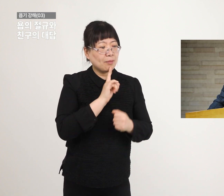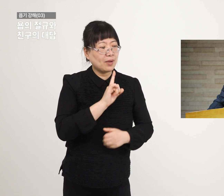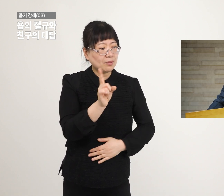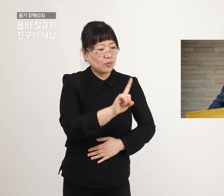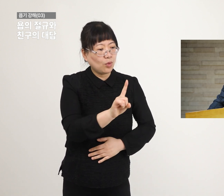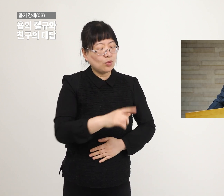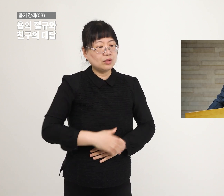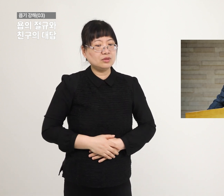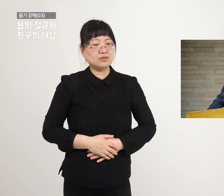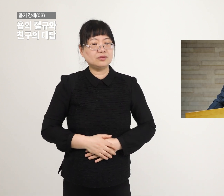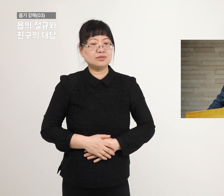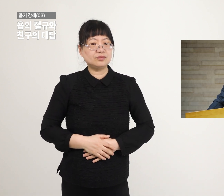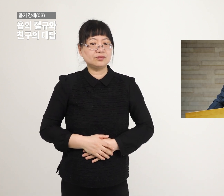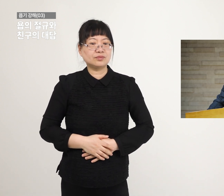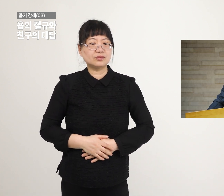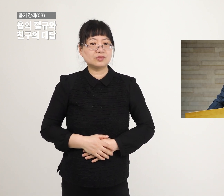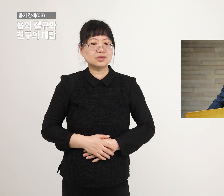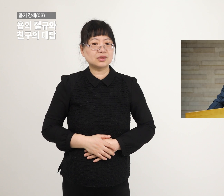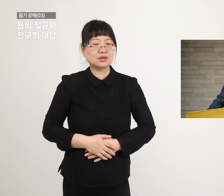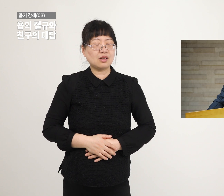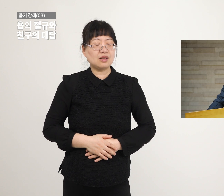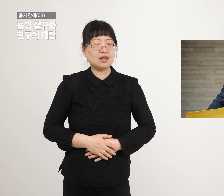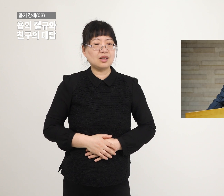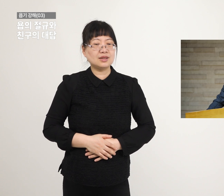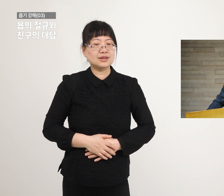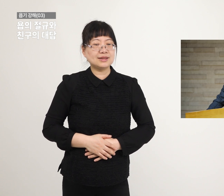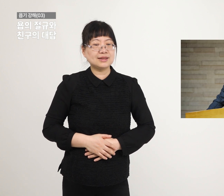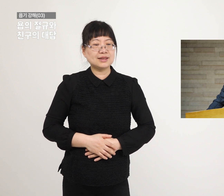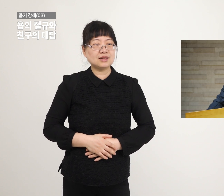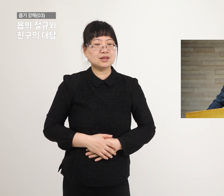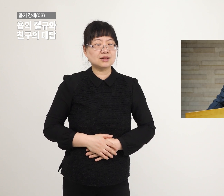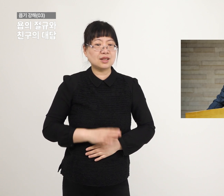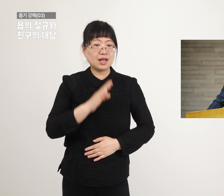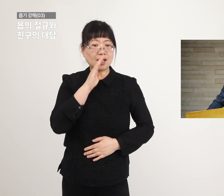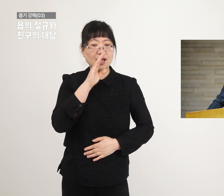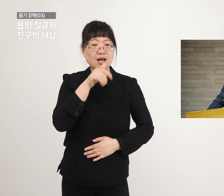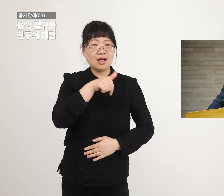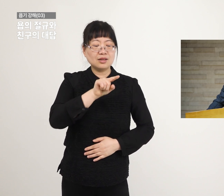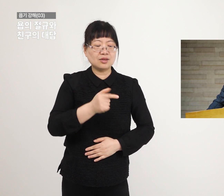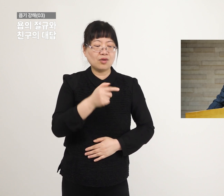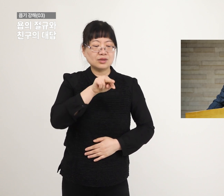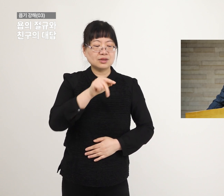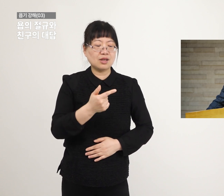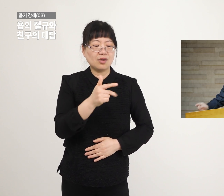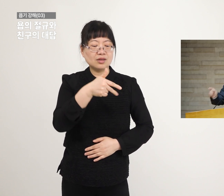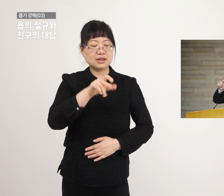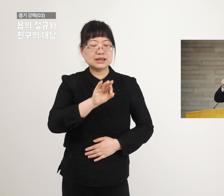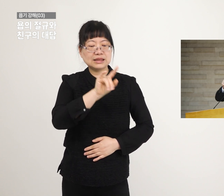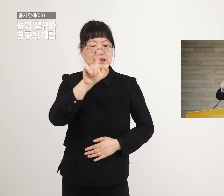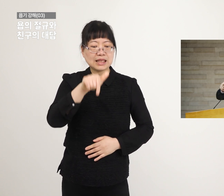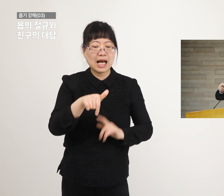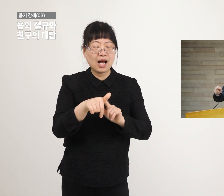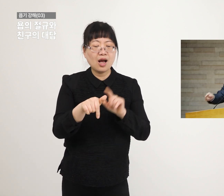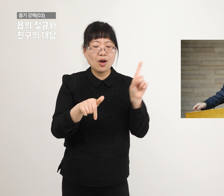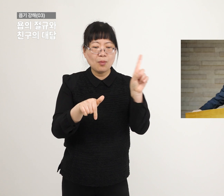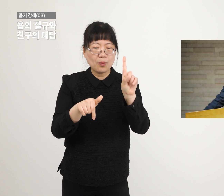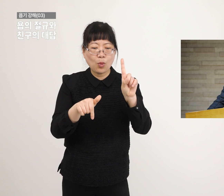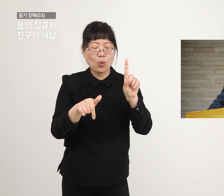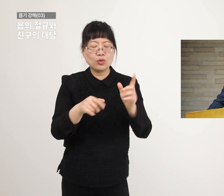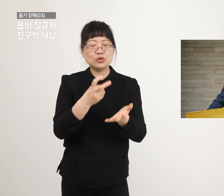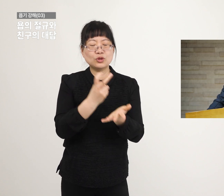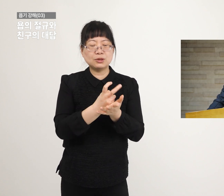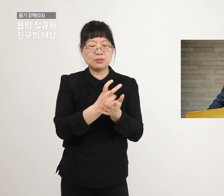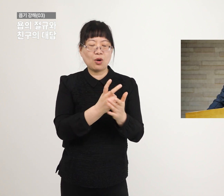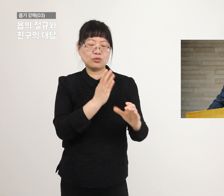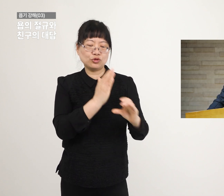얘기예요? 이게 권선징악에 뿌리한 율법주의 프레임이에요. 뭔가 네